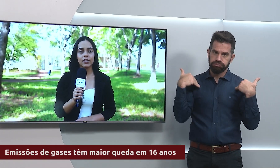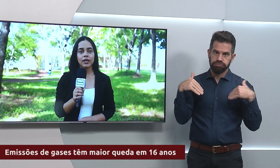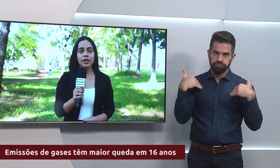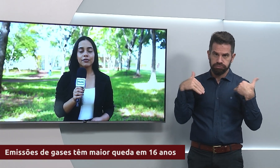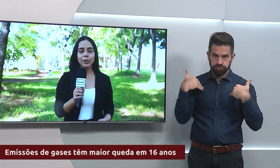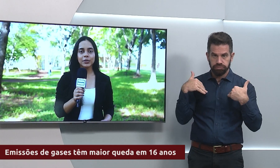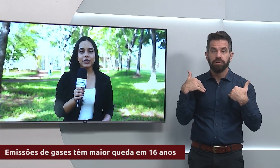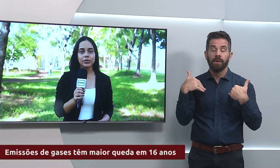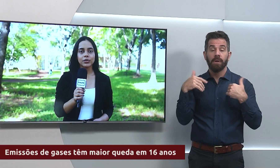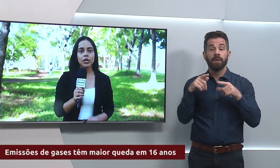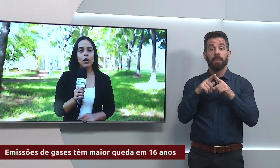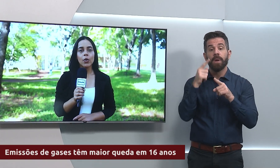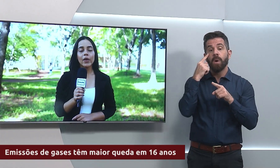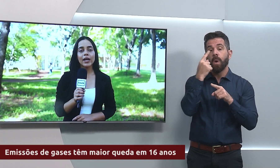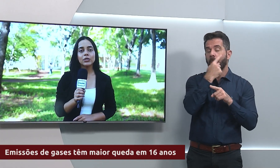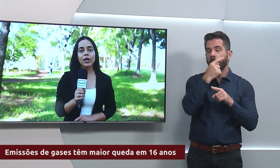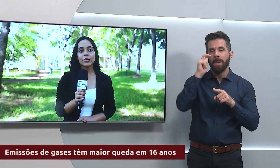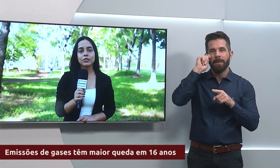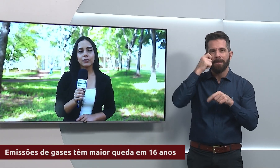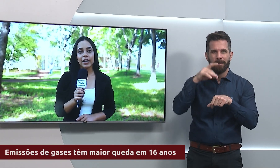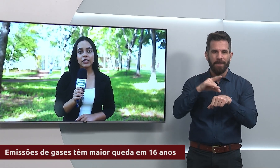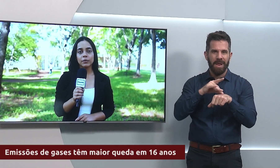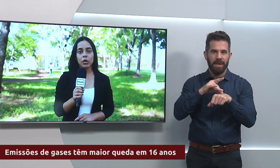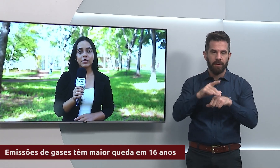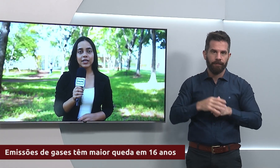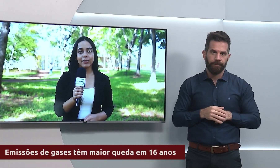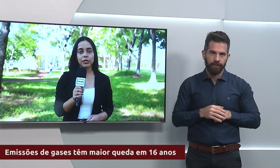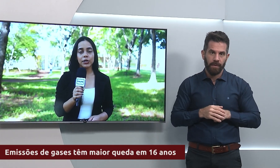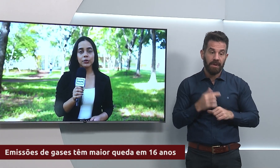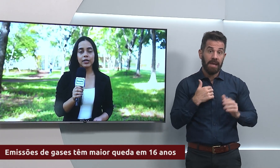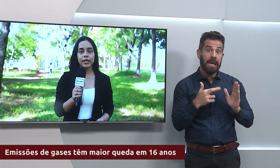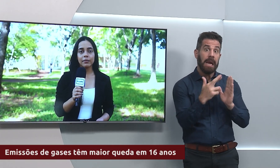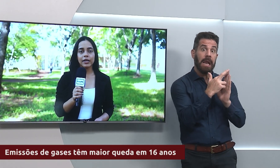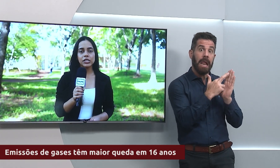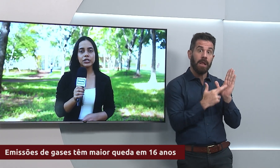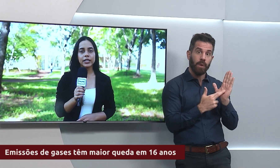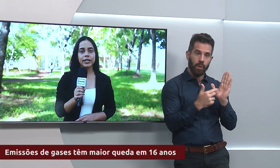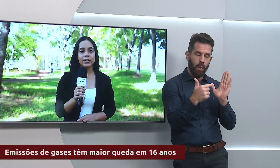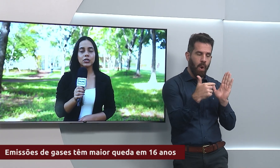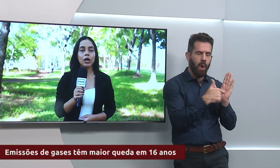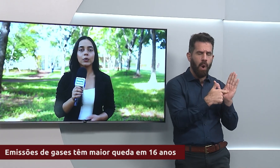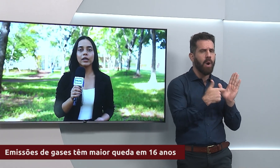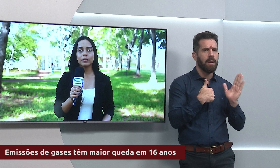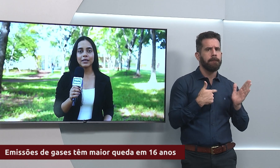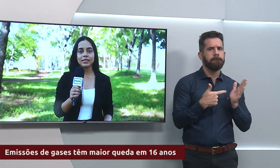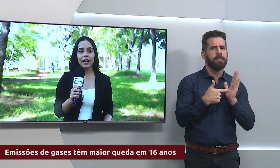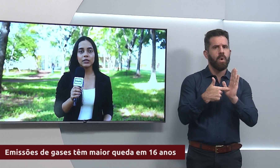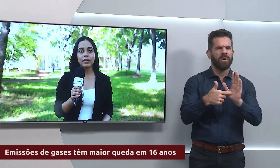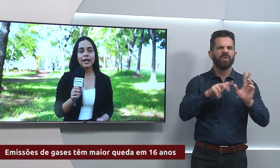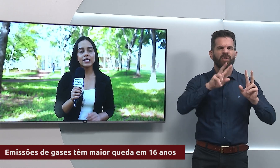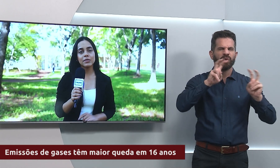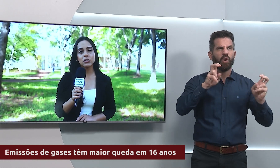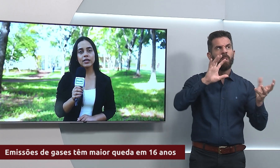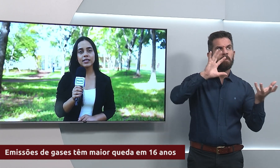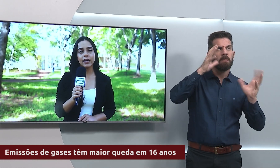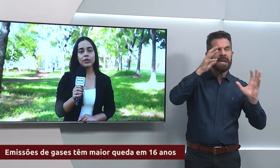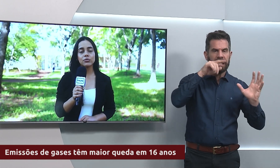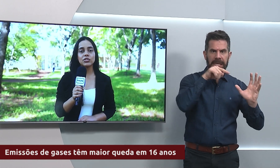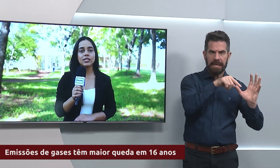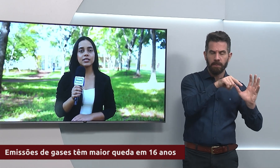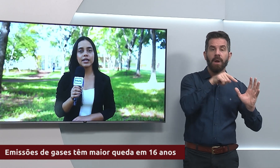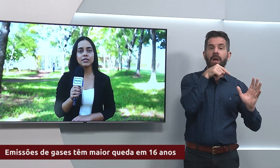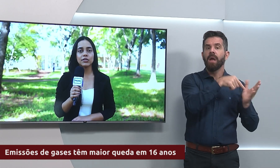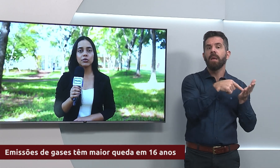pretos. Voltando. Um relatório divulgado pelo Observatório do Clima indica que só no ano passado as emissões